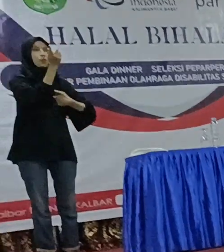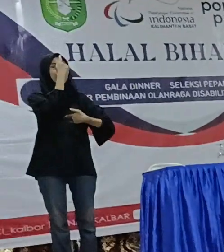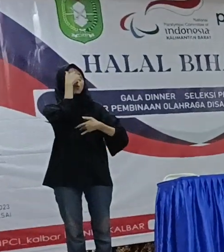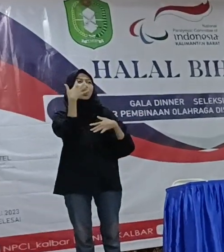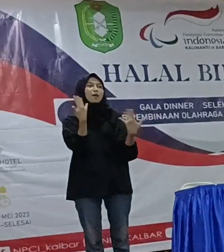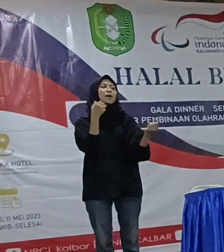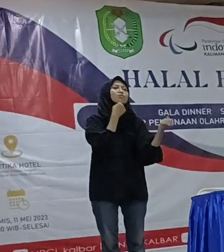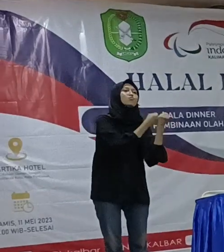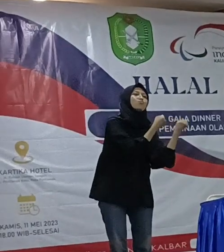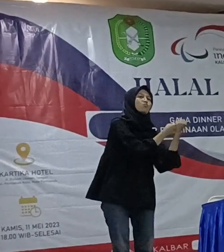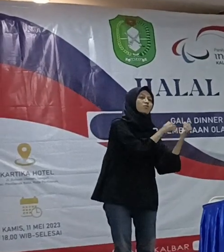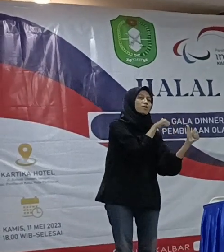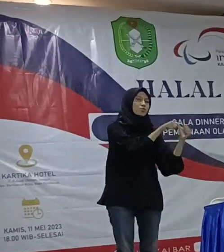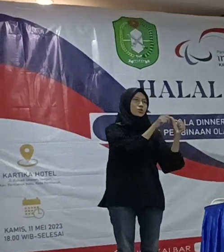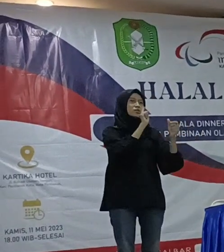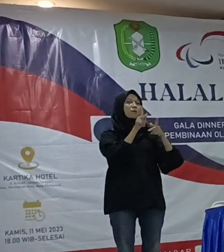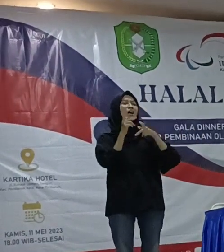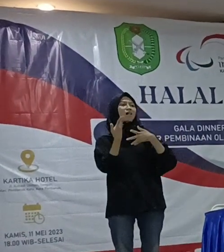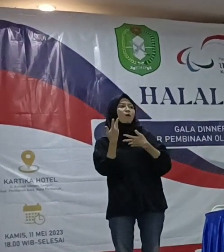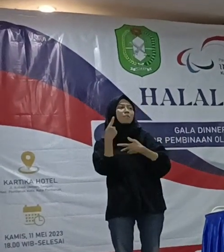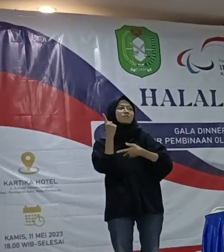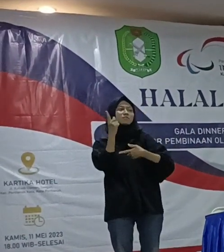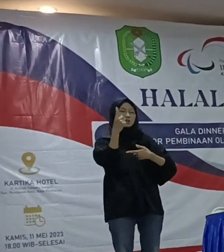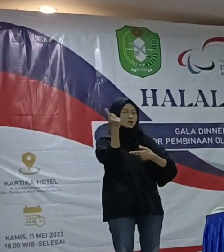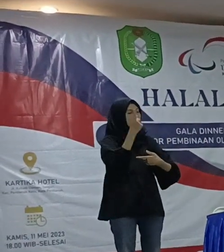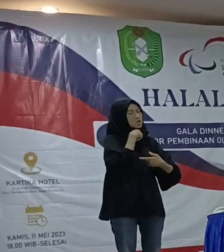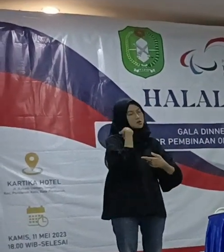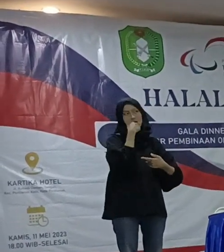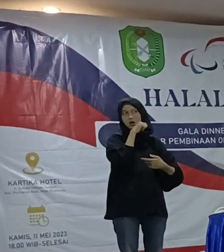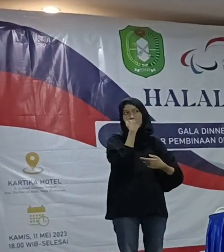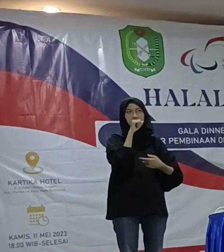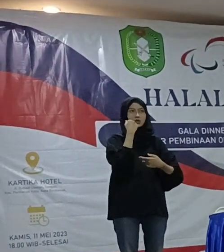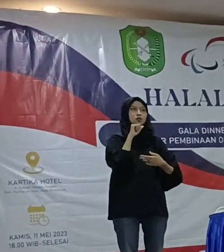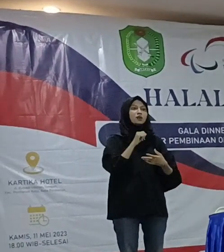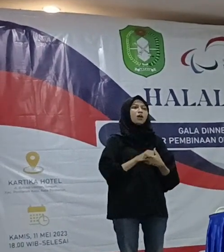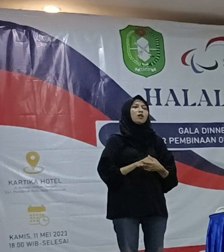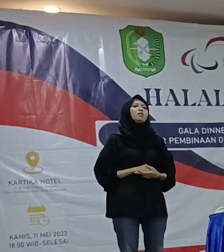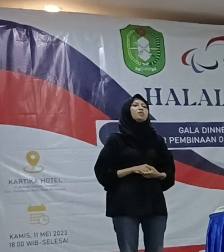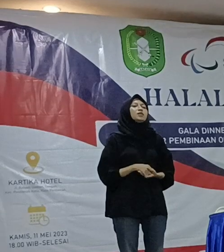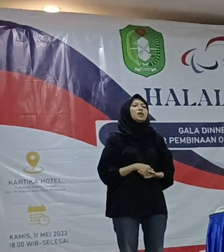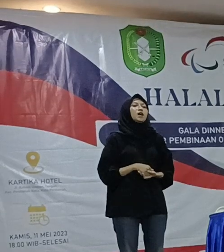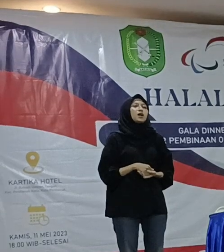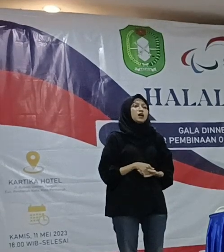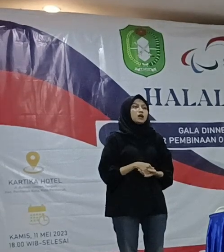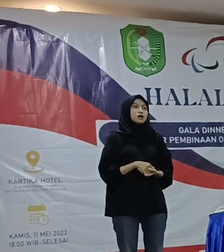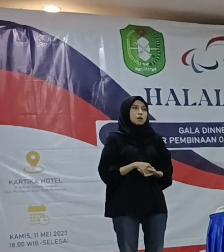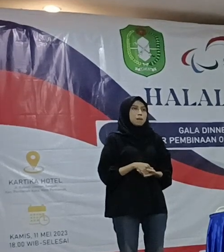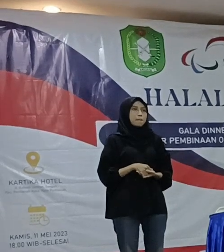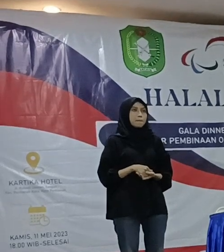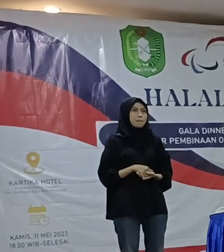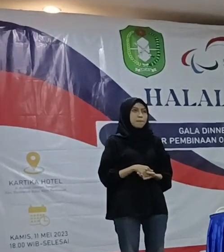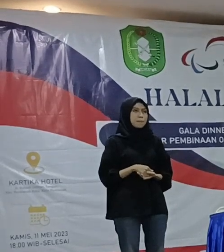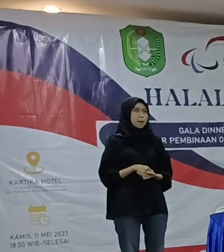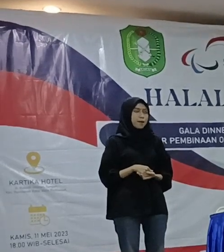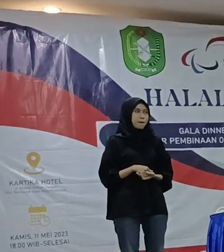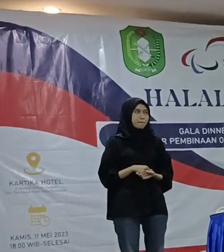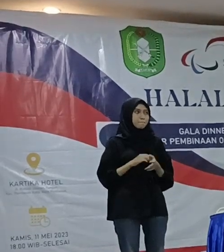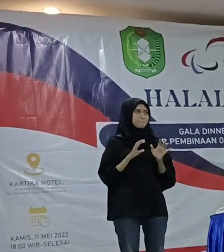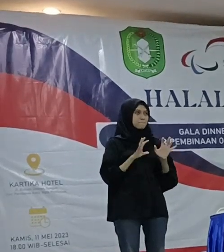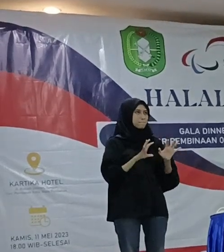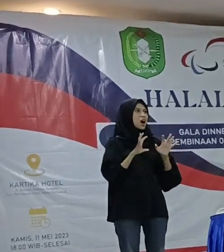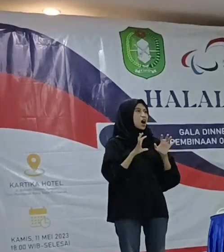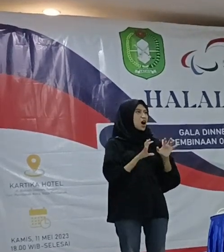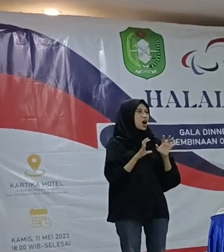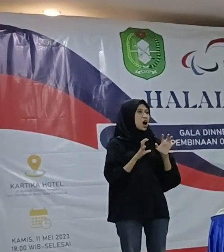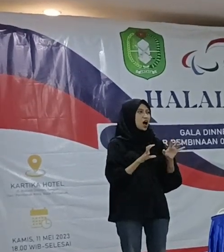Kalau pemikiran sendiri sulit, tapi banyak orang-orang baik di sekitar kita. Kita jangan takut, banyak orang